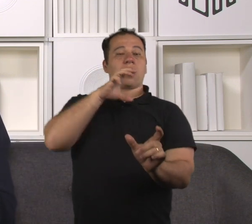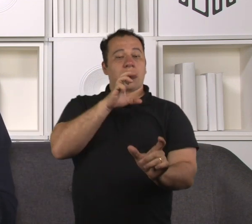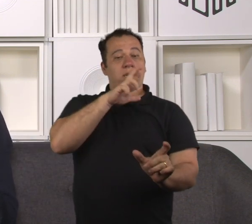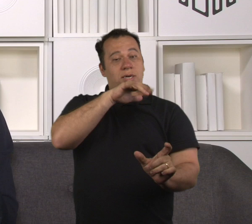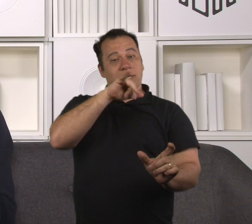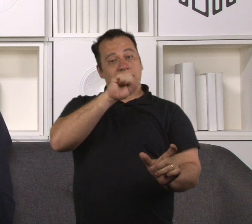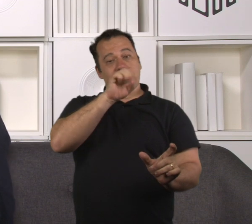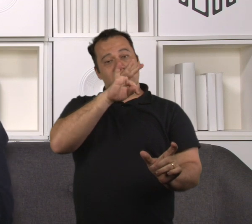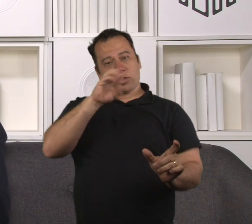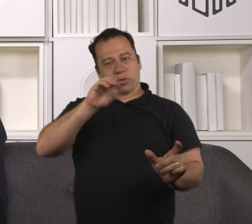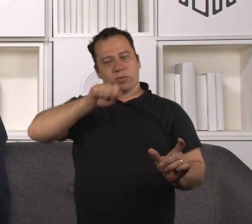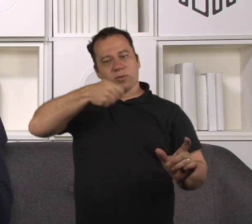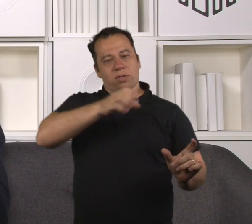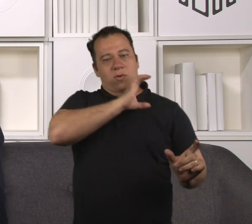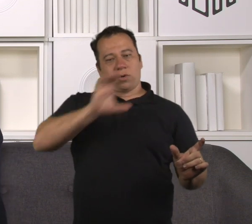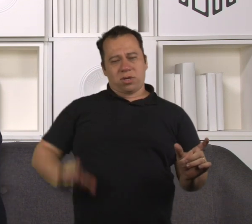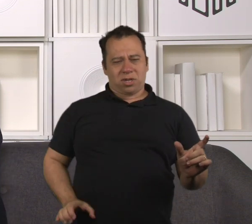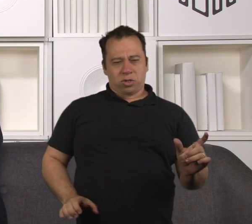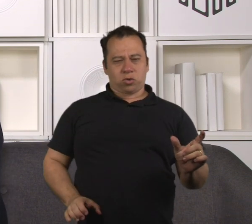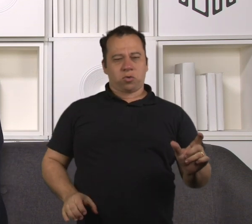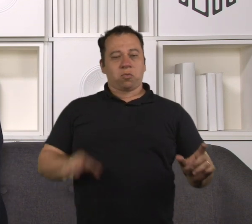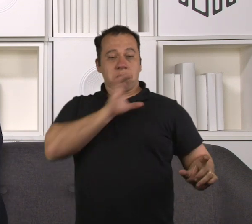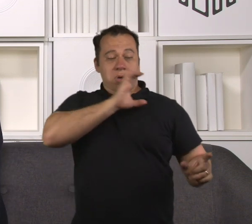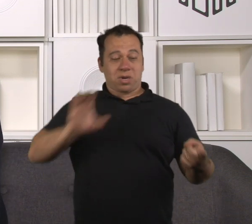Messias, é a mesma coisa.